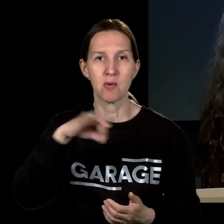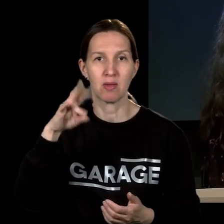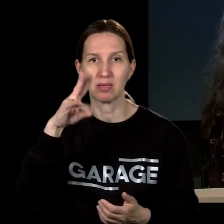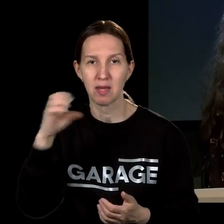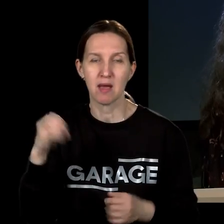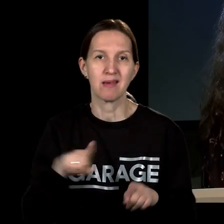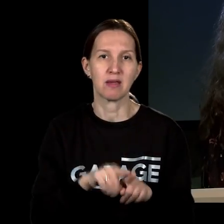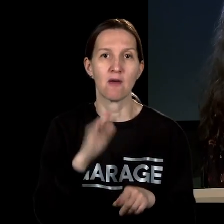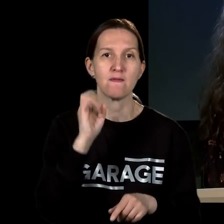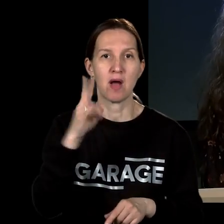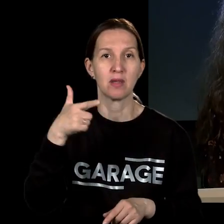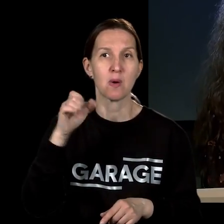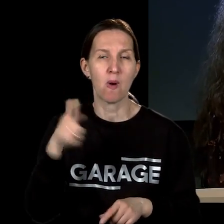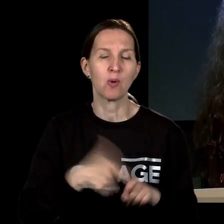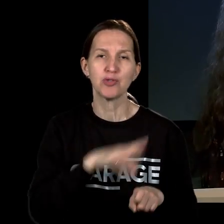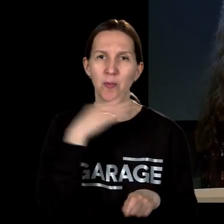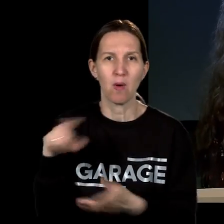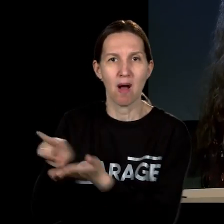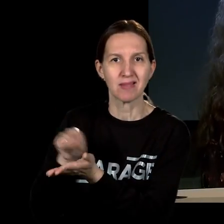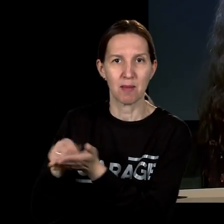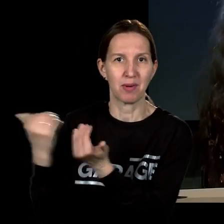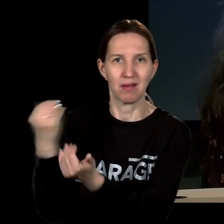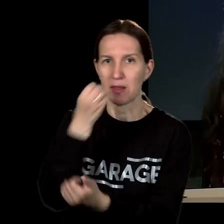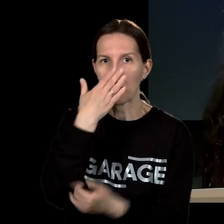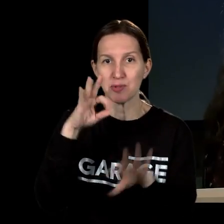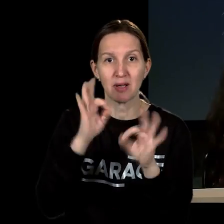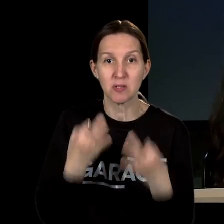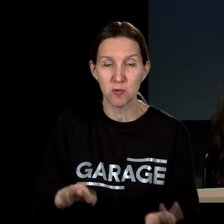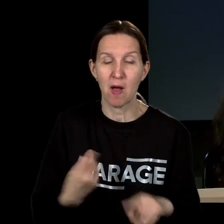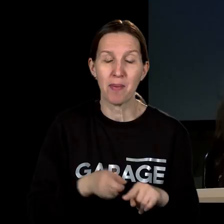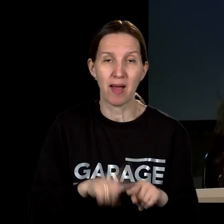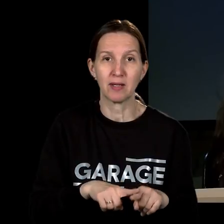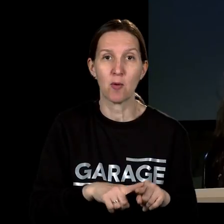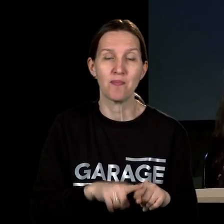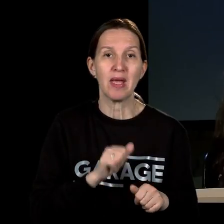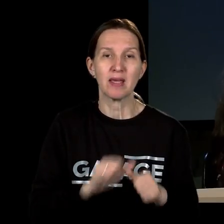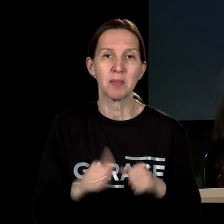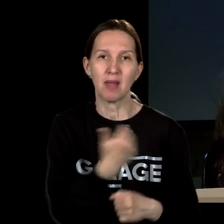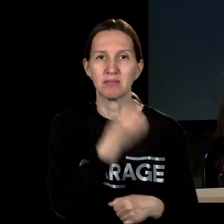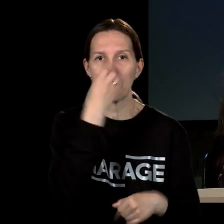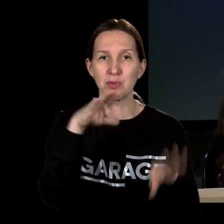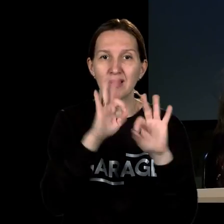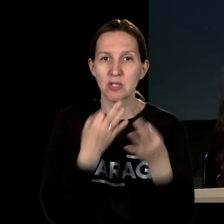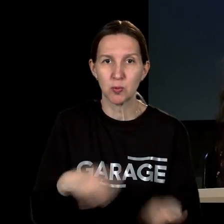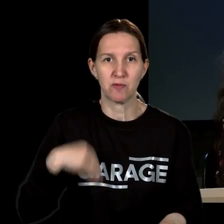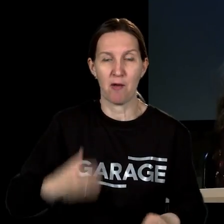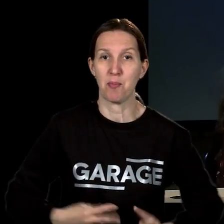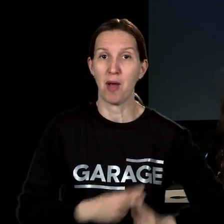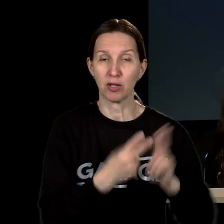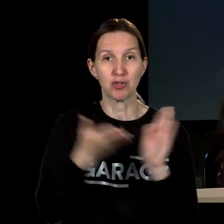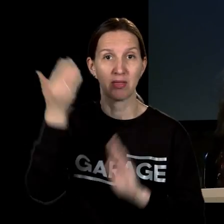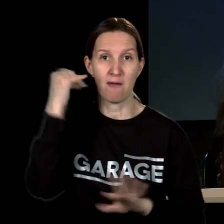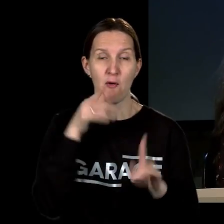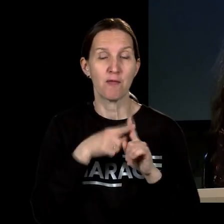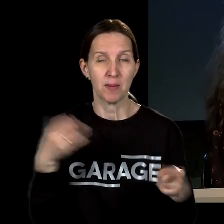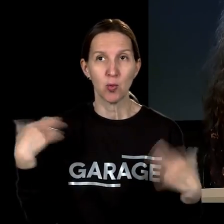них масса реплик на это японское искусство, поэтому вот как бы Япония уже, как бы, видимо, в Париже того времени уже как так или иначе ассоциировала с